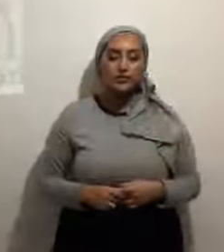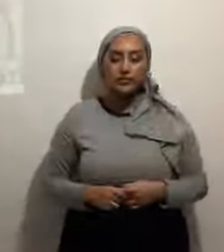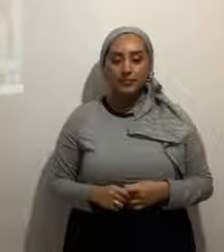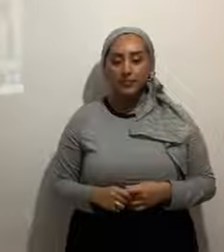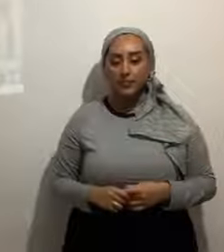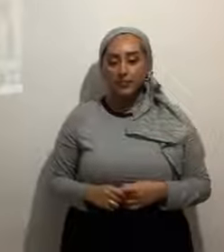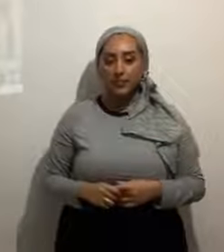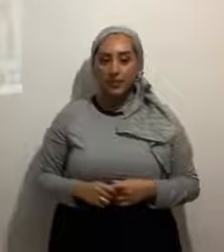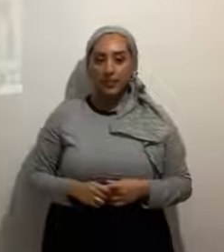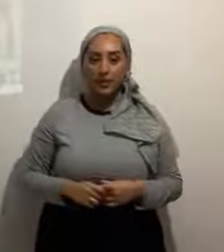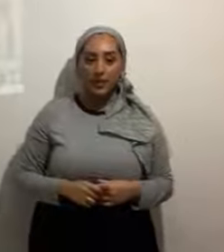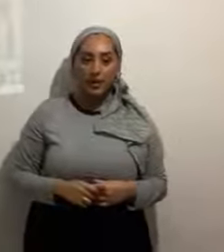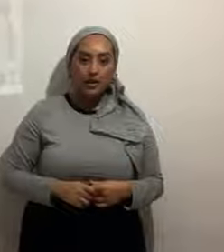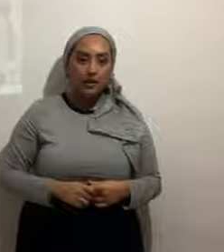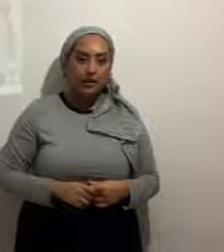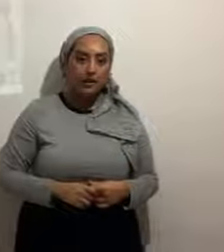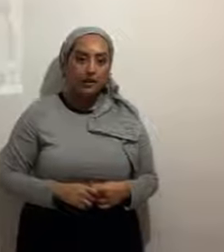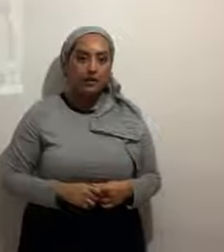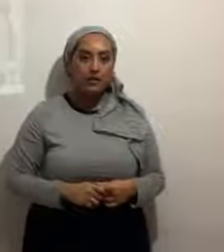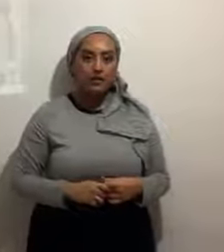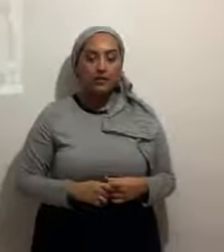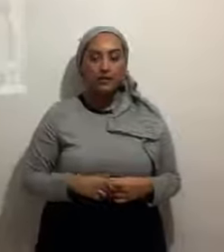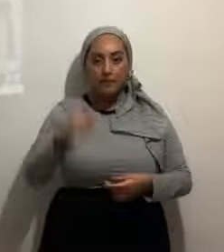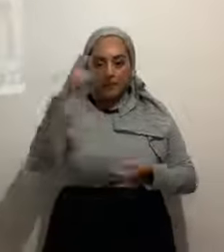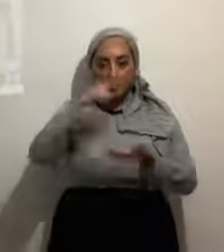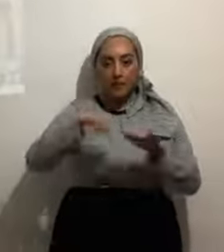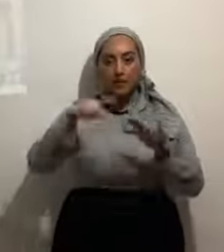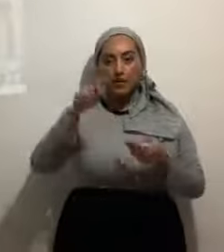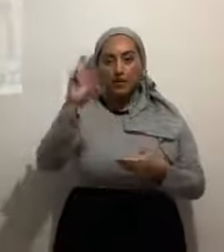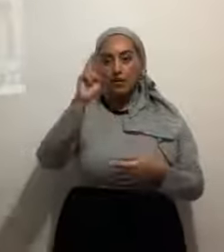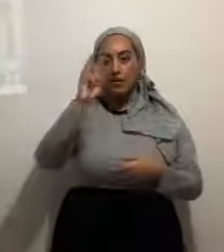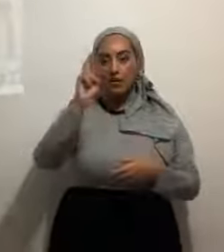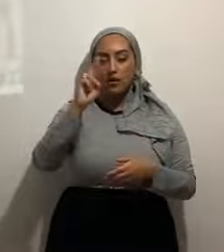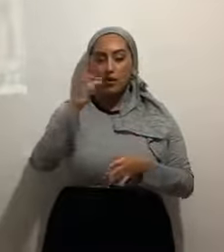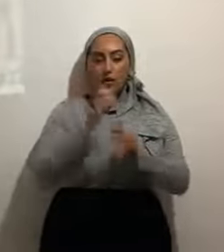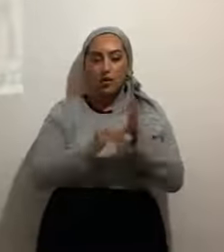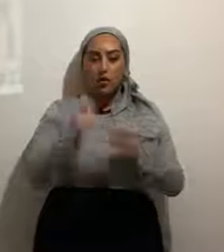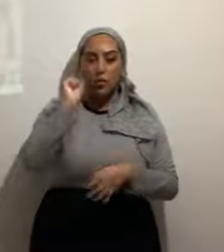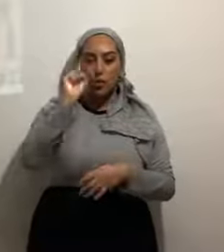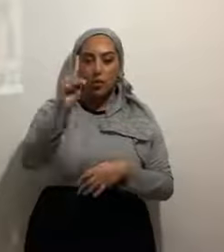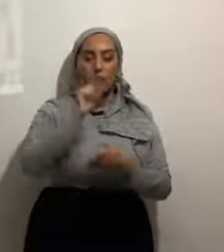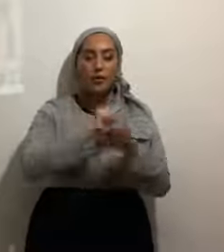Vamos a Apocalipsis 1. 7. Y es que